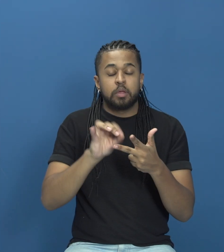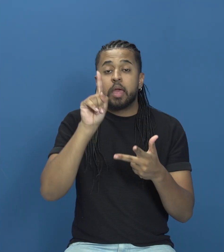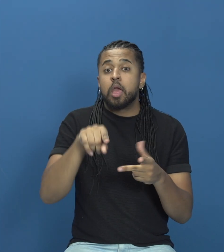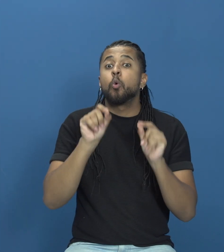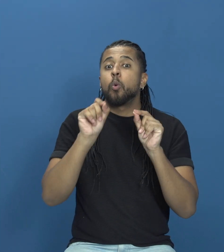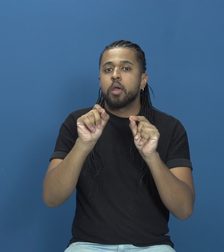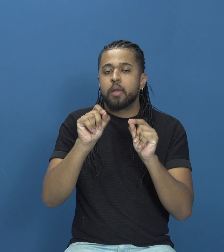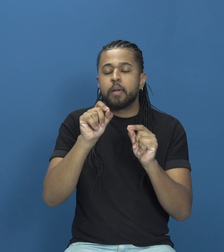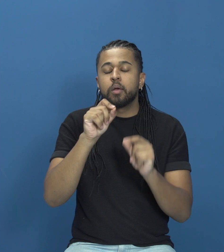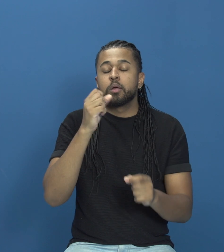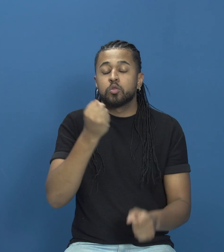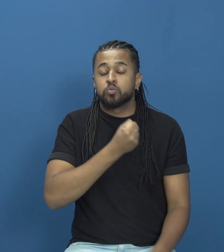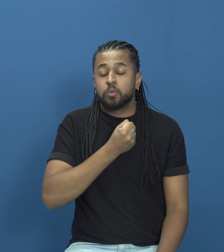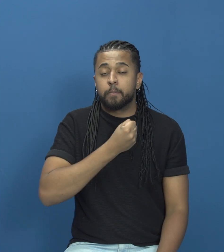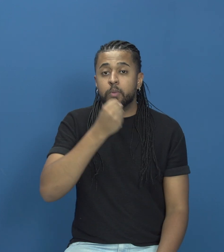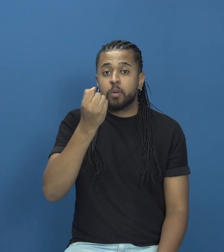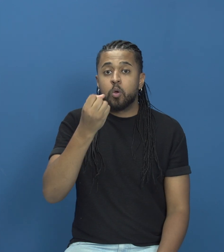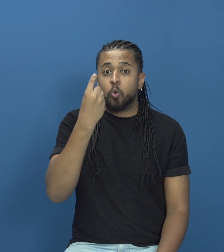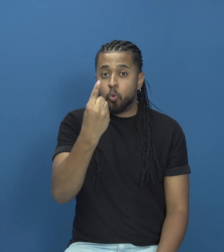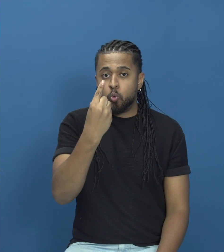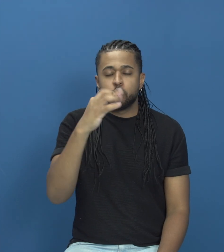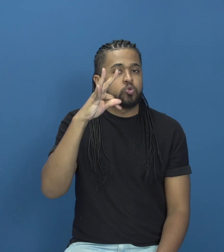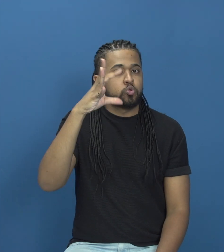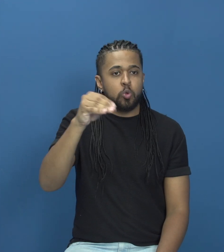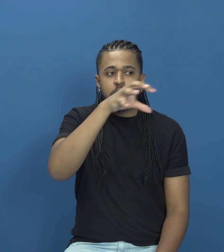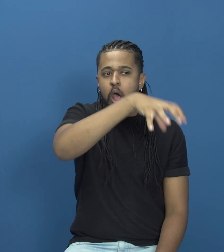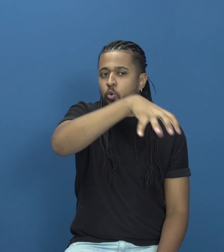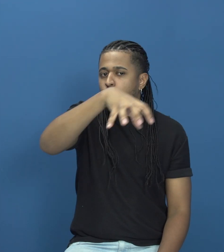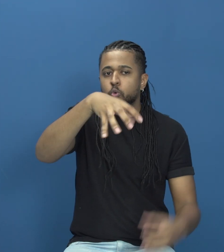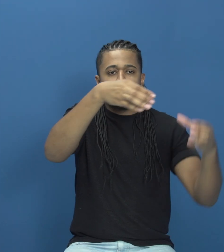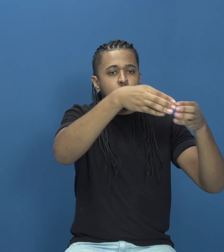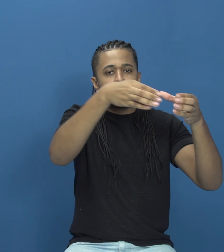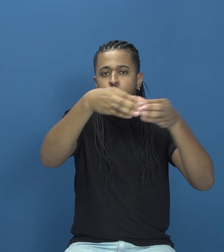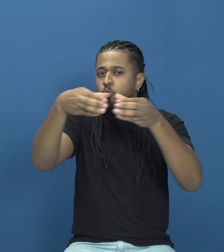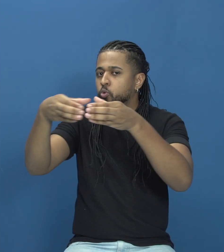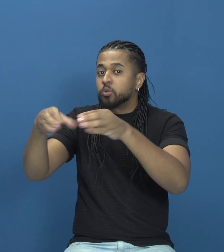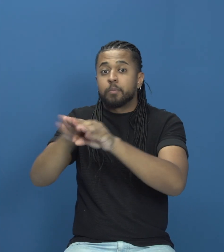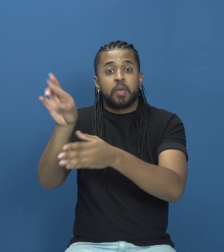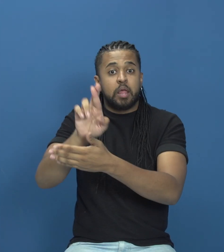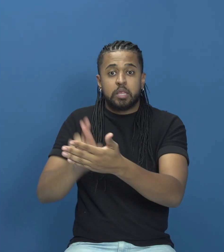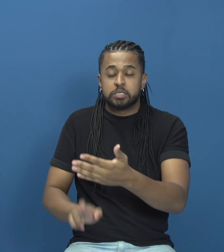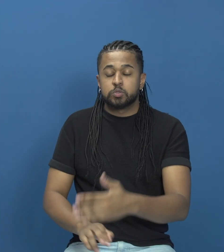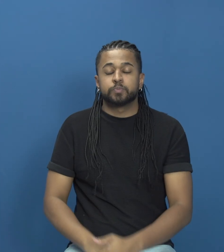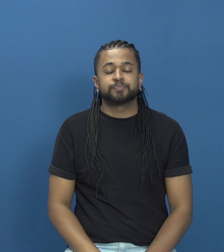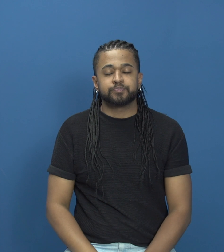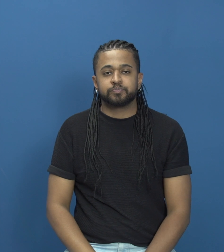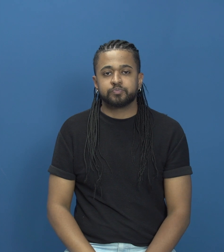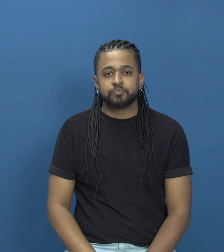adotado peso 1 para todas as áreas de conhecimento, inclusive redação.